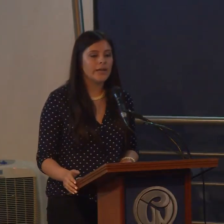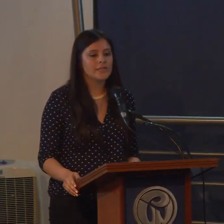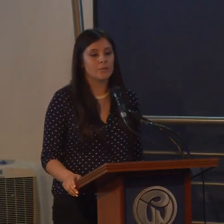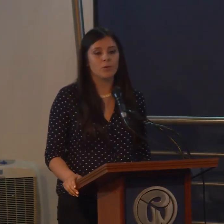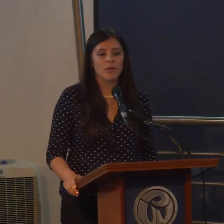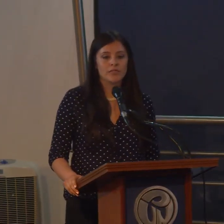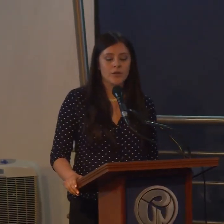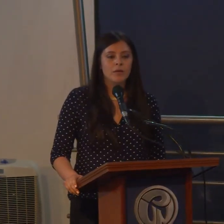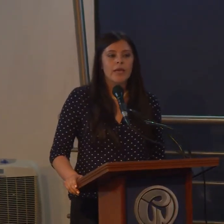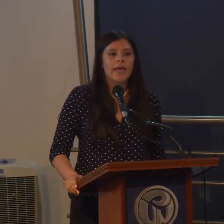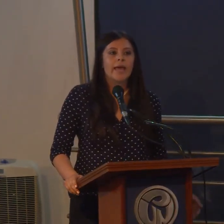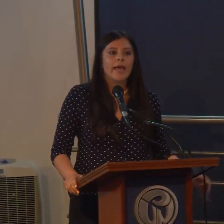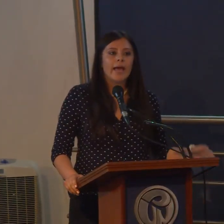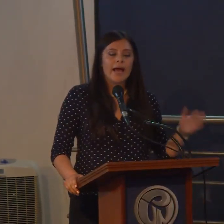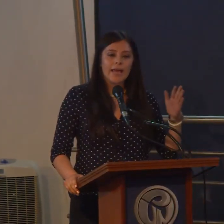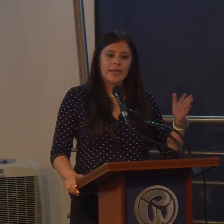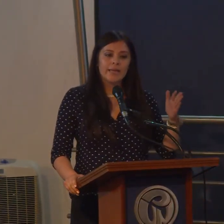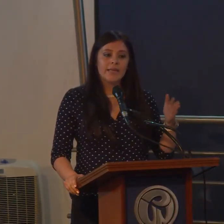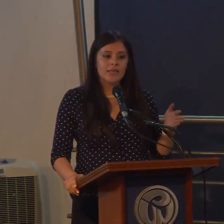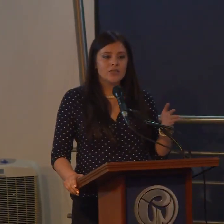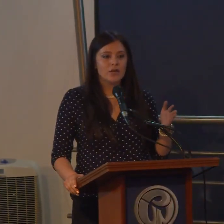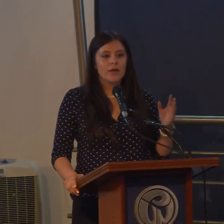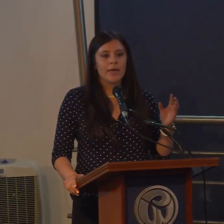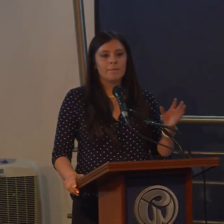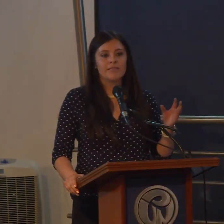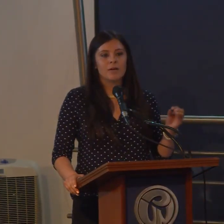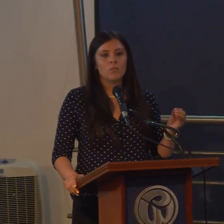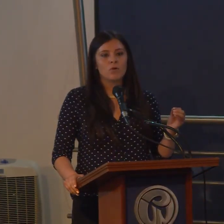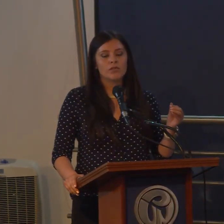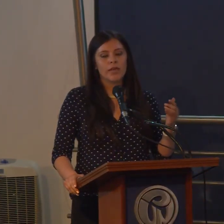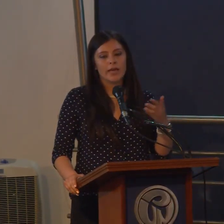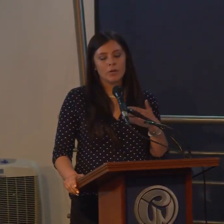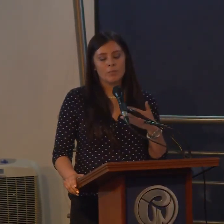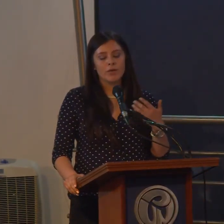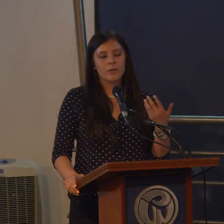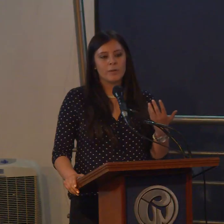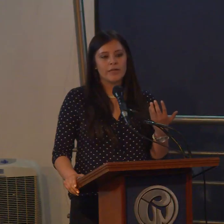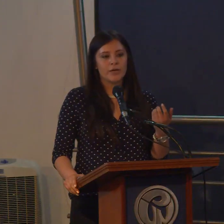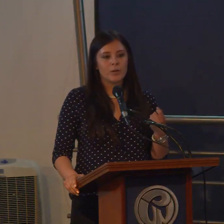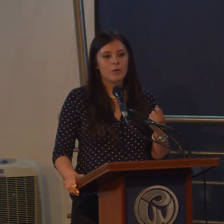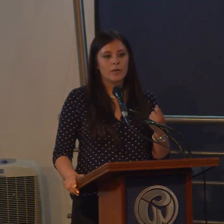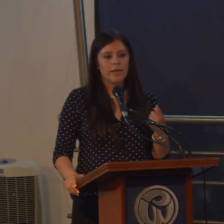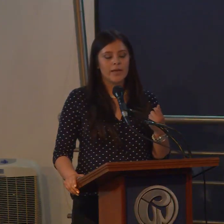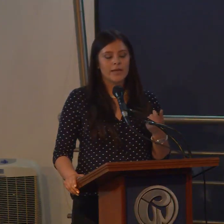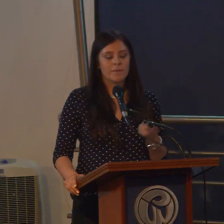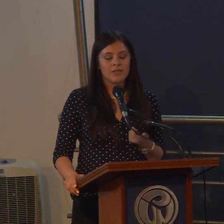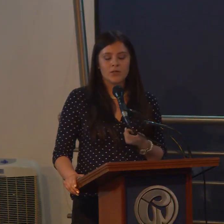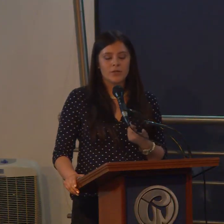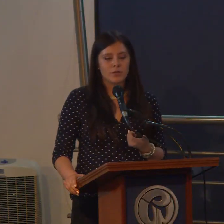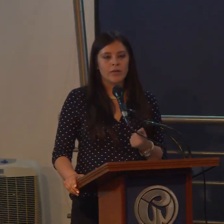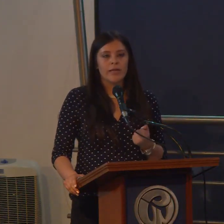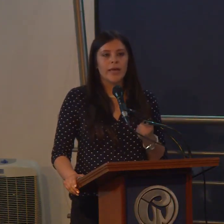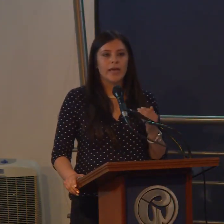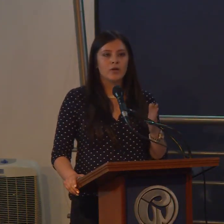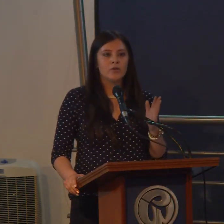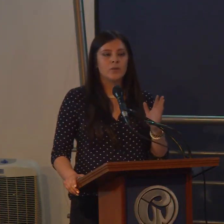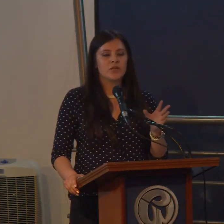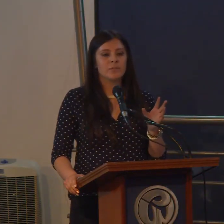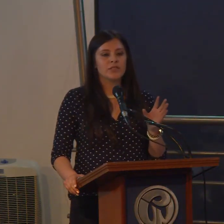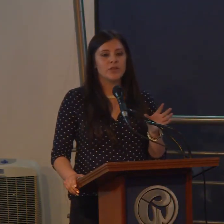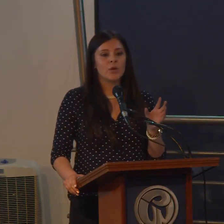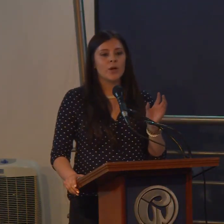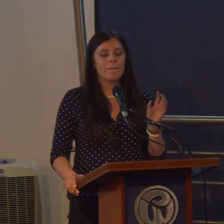impacto en esta población. En el inicio empezamos, como mi compañero mencionó, con